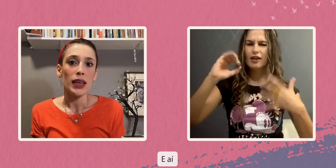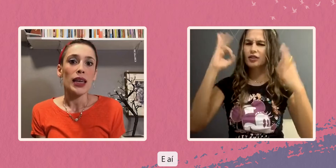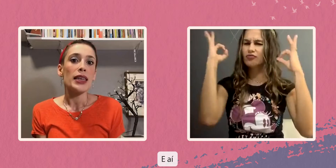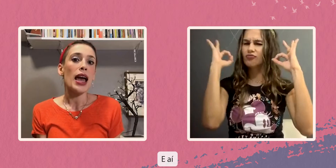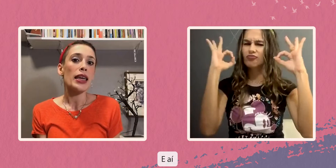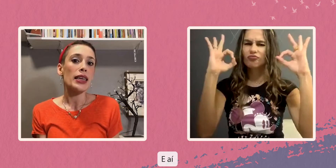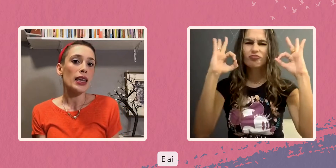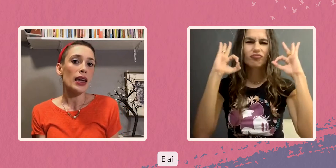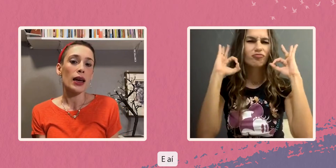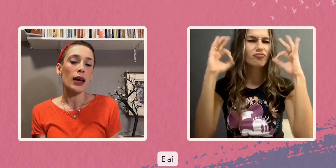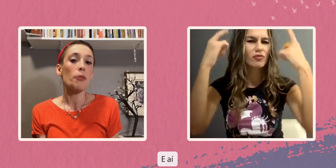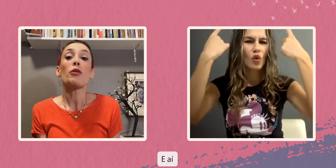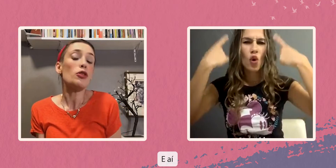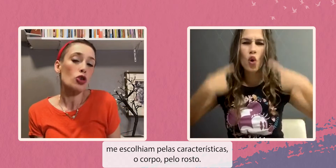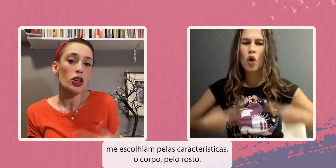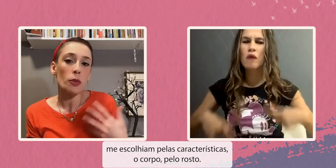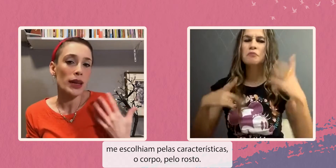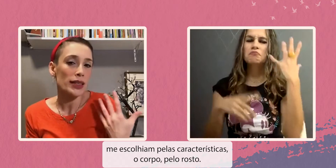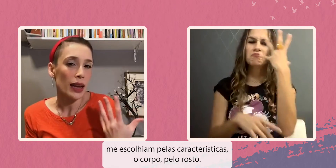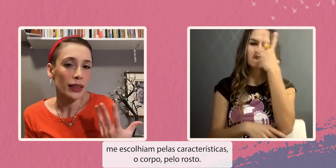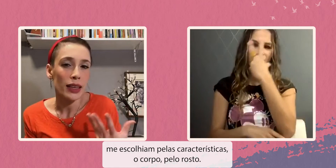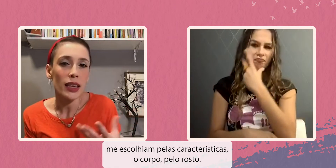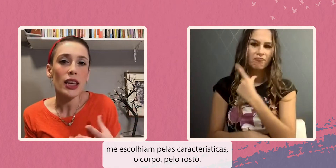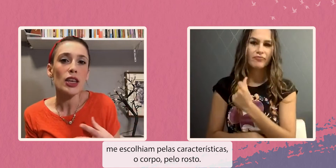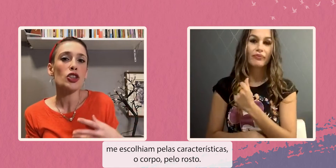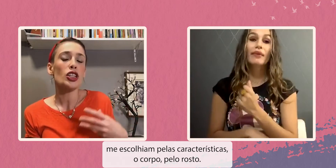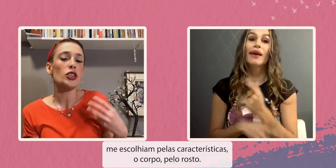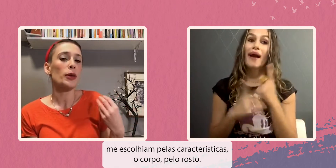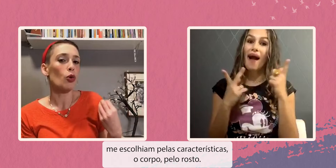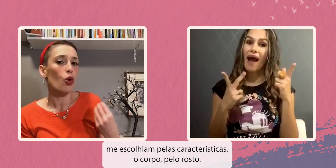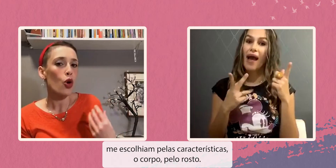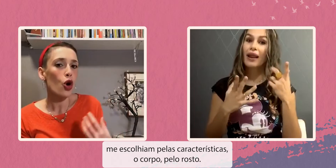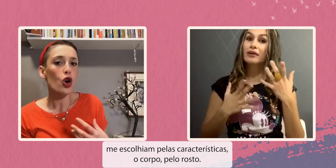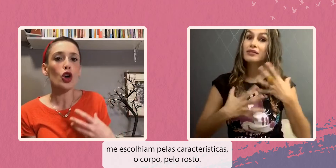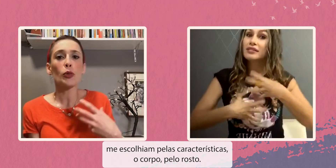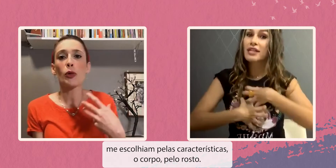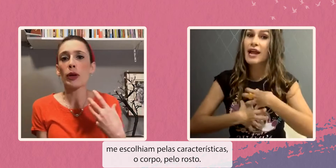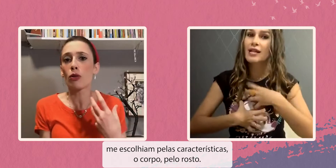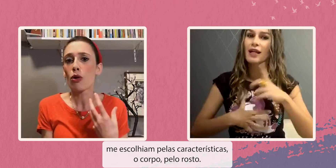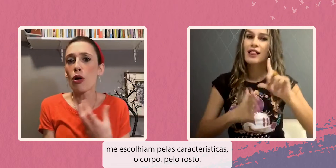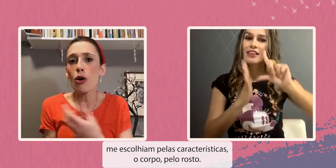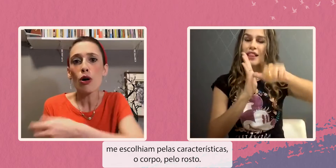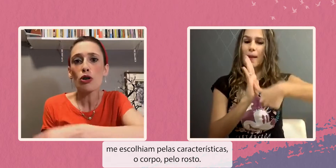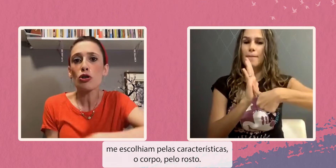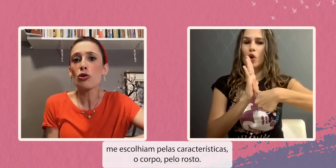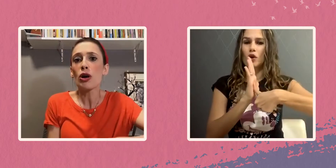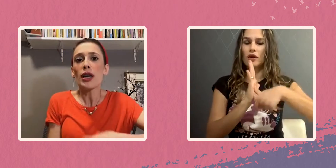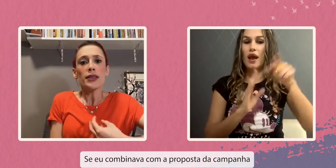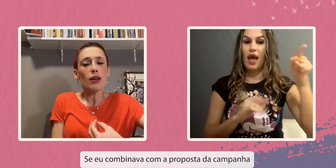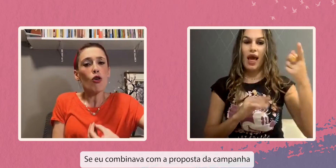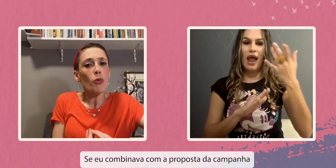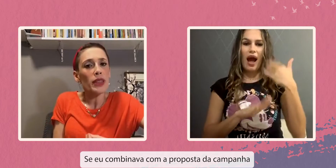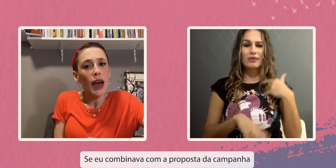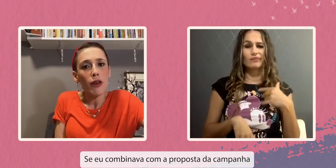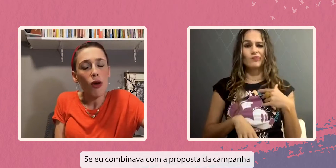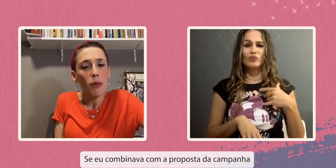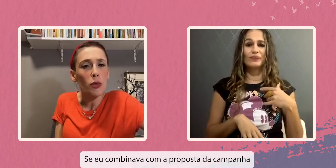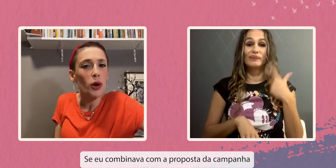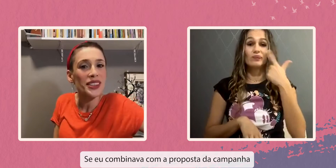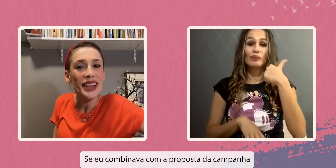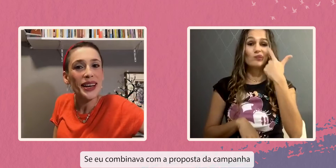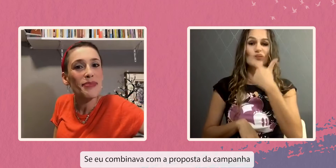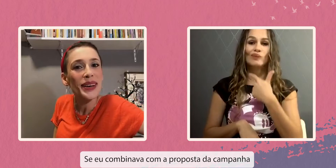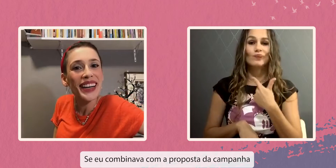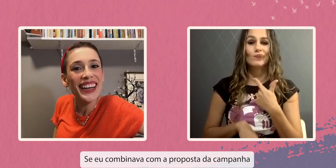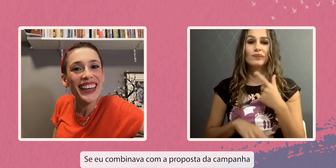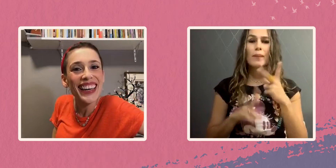assim. E aí me escolhiam pelas características, pelo corpo, pelo rosto, se eu combinava com a